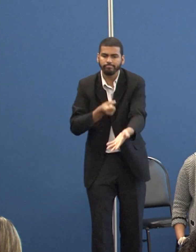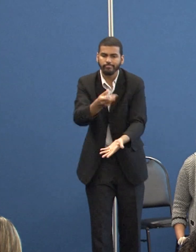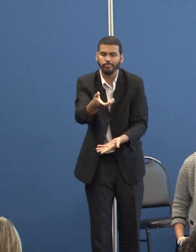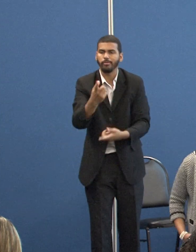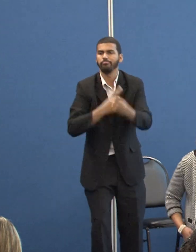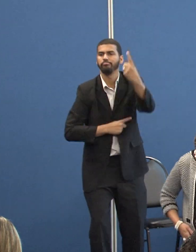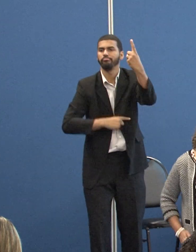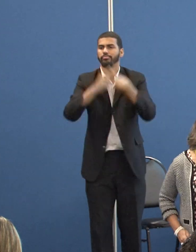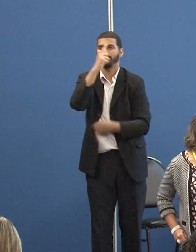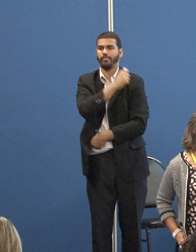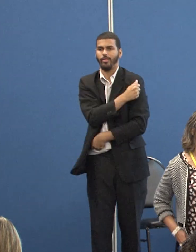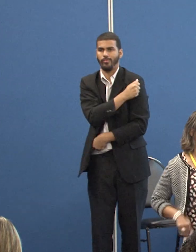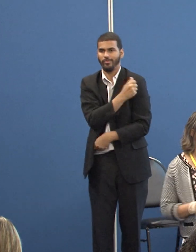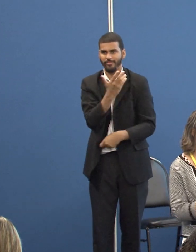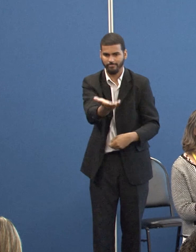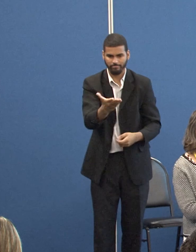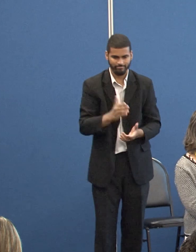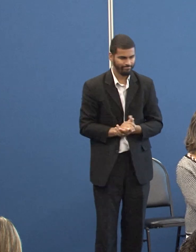bom?